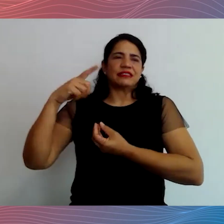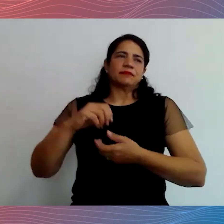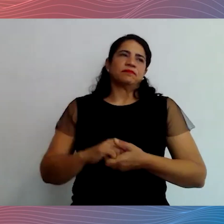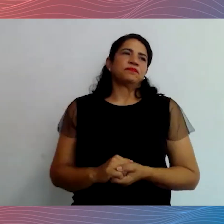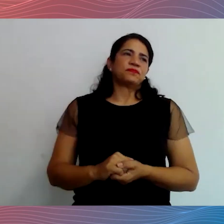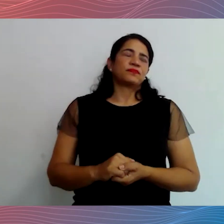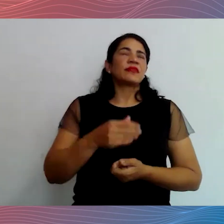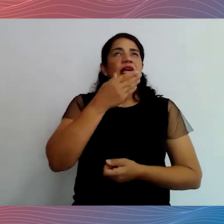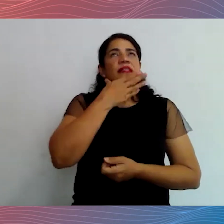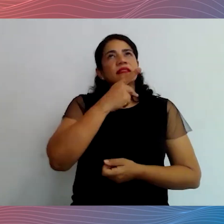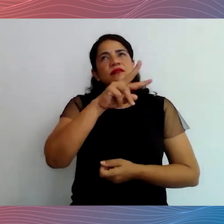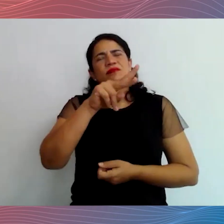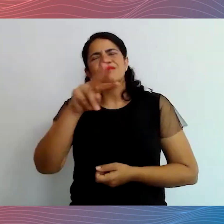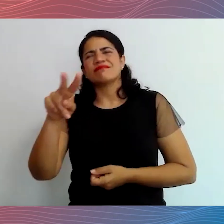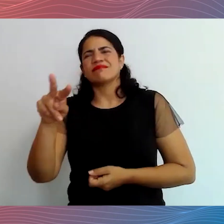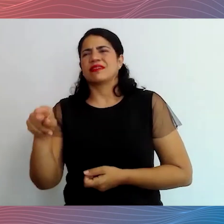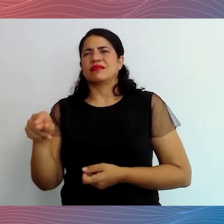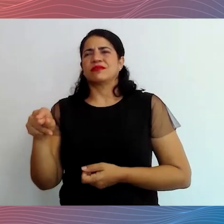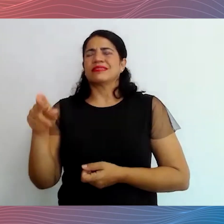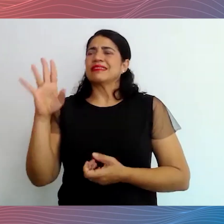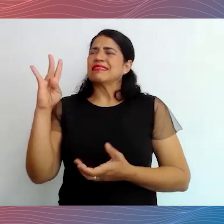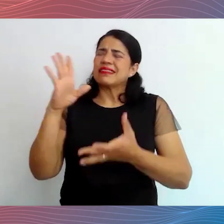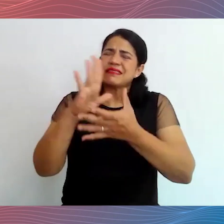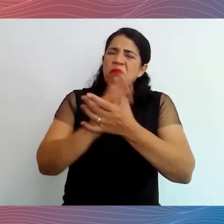inveja, irmão, tudo é falta de luz.